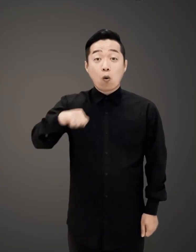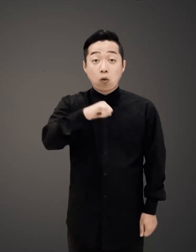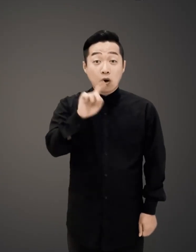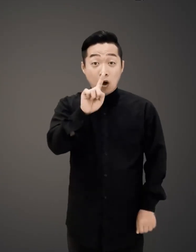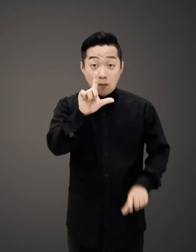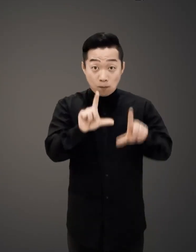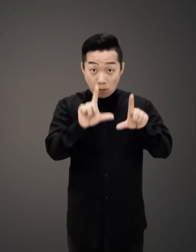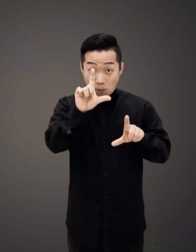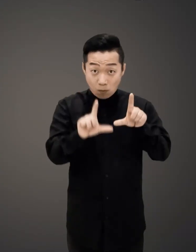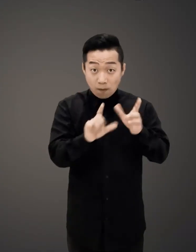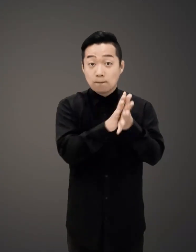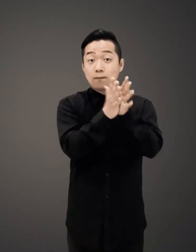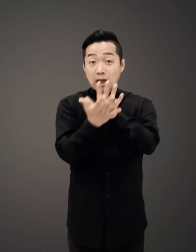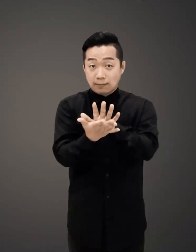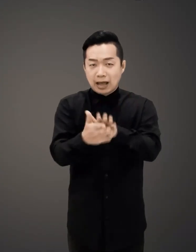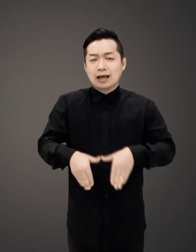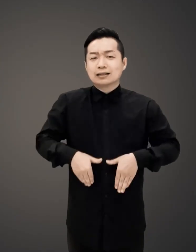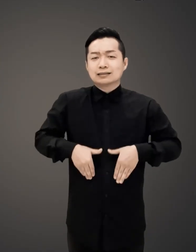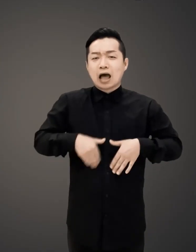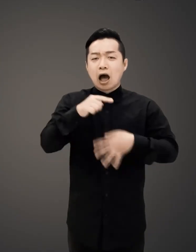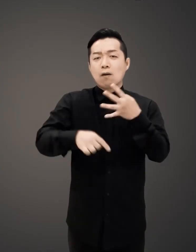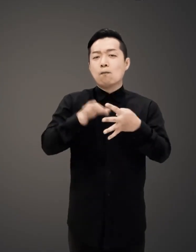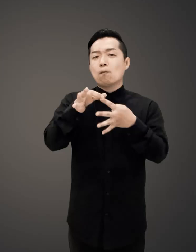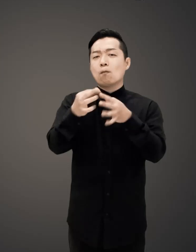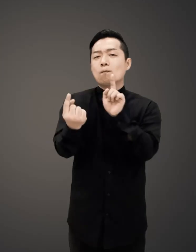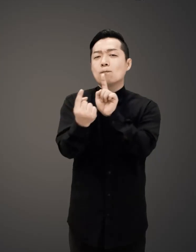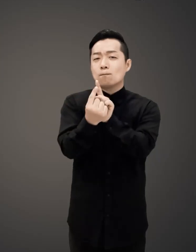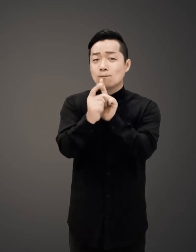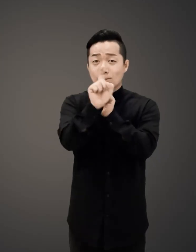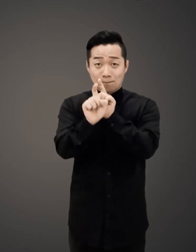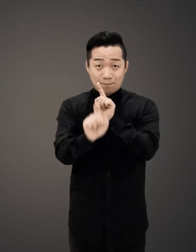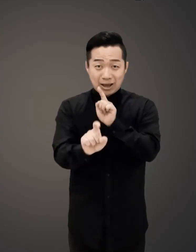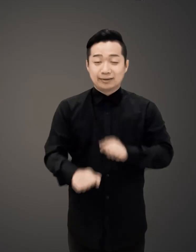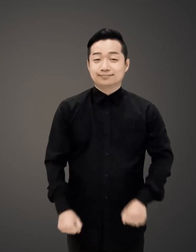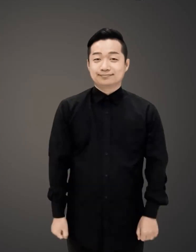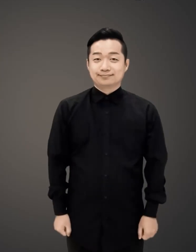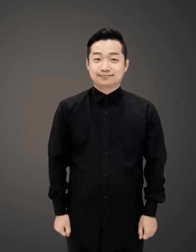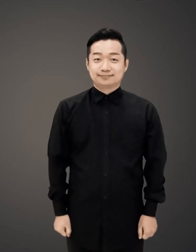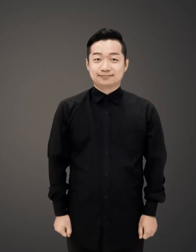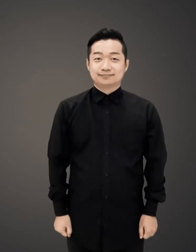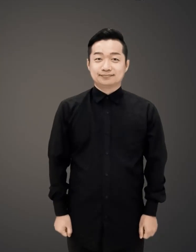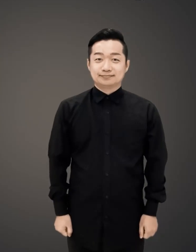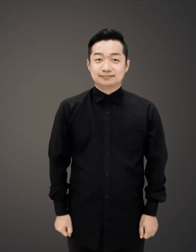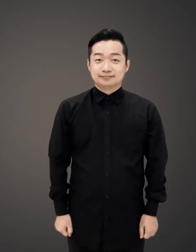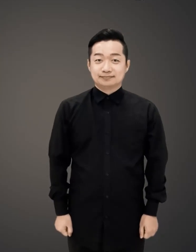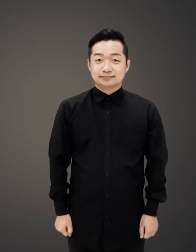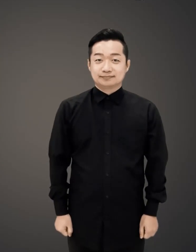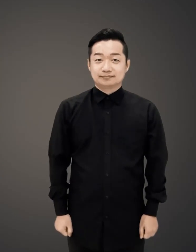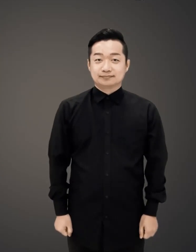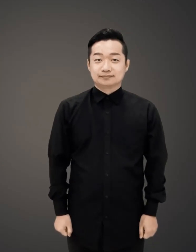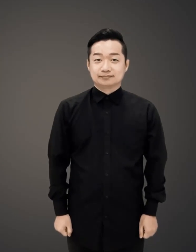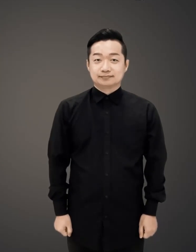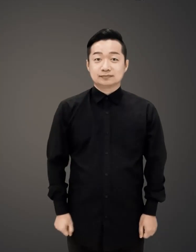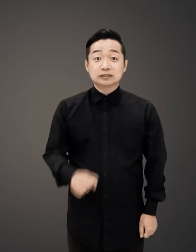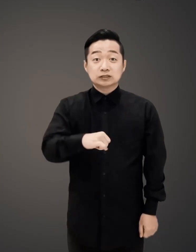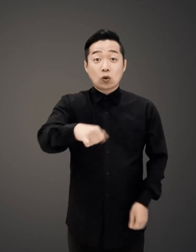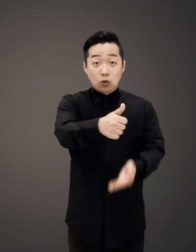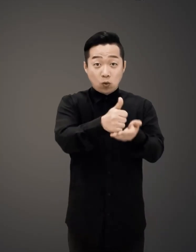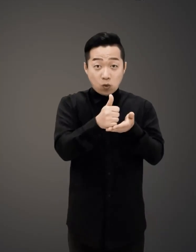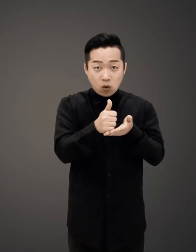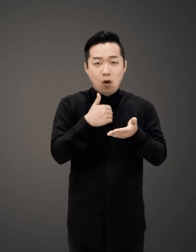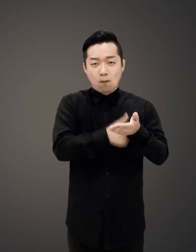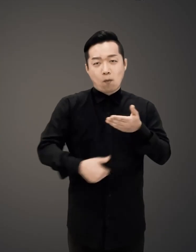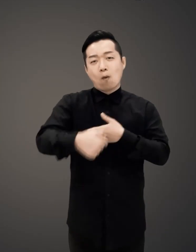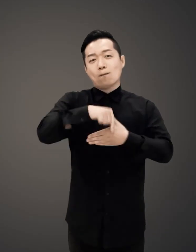곤충들은 어떤 모습으로 따뜻한 봄을 맞이하게 될까요? 곤충